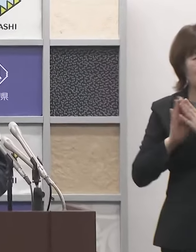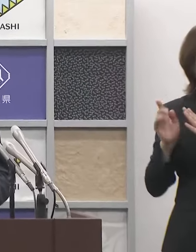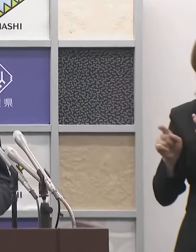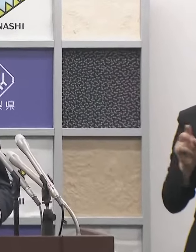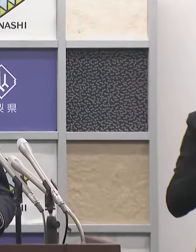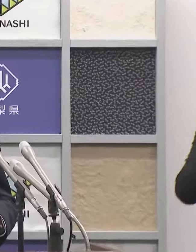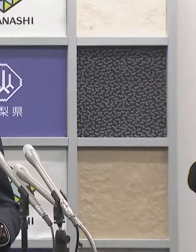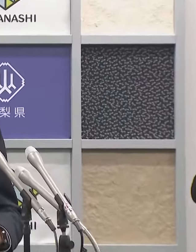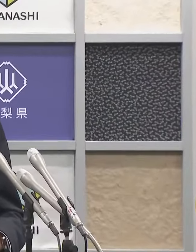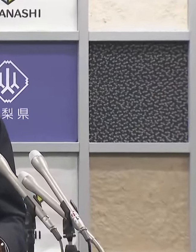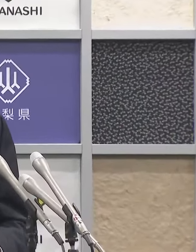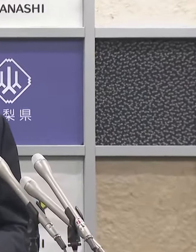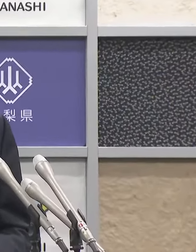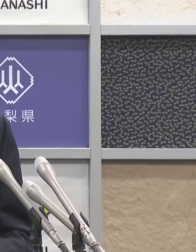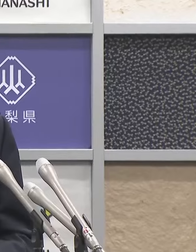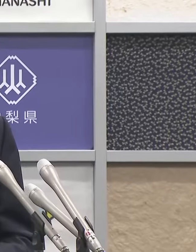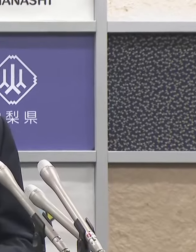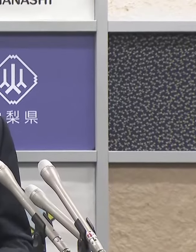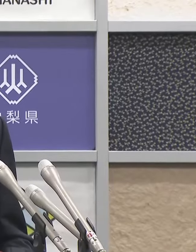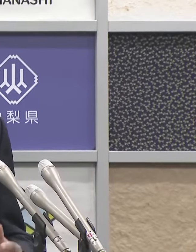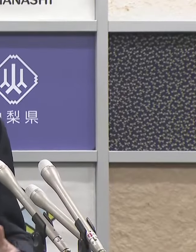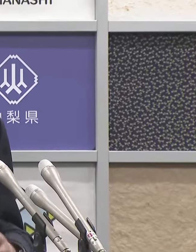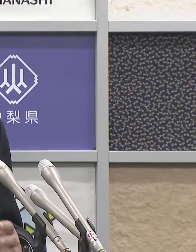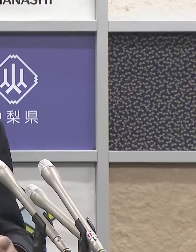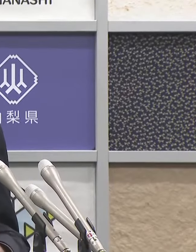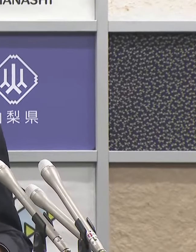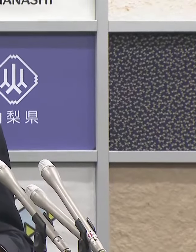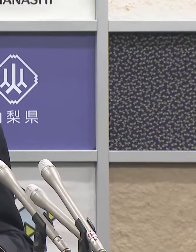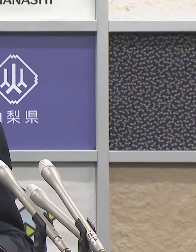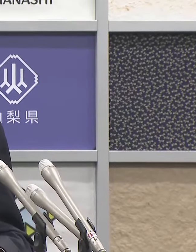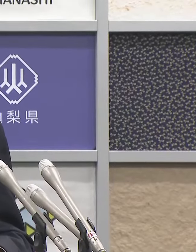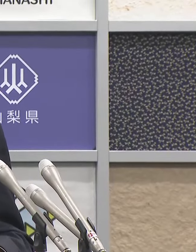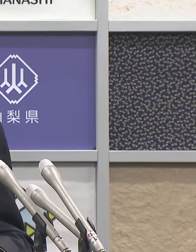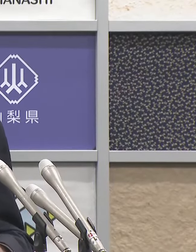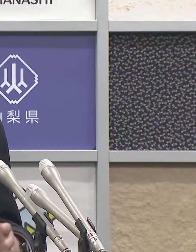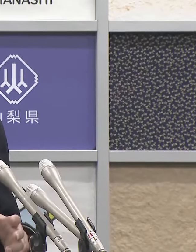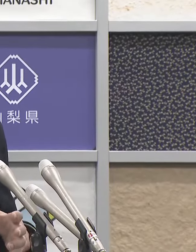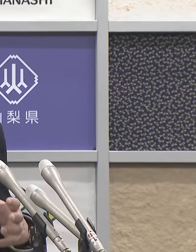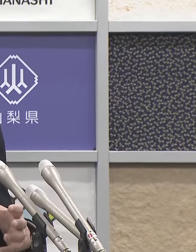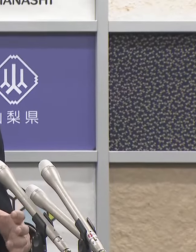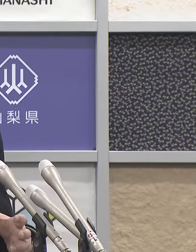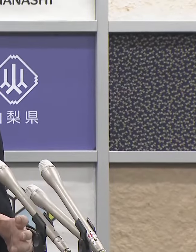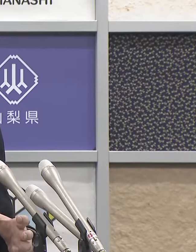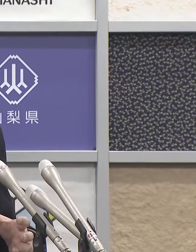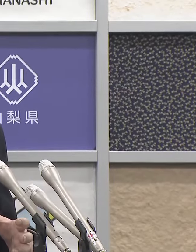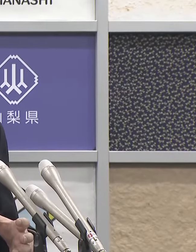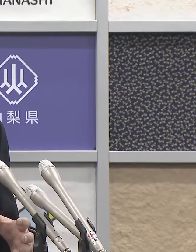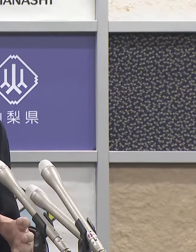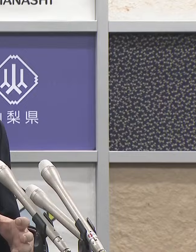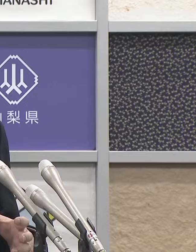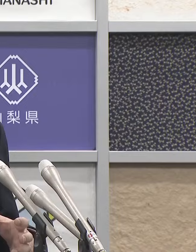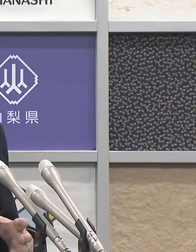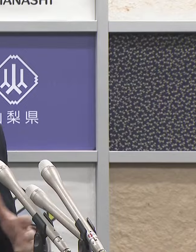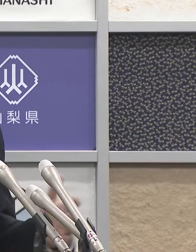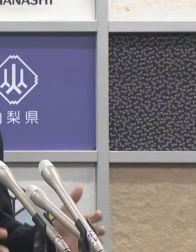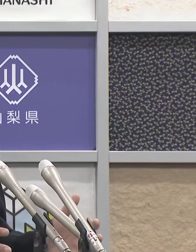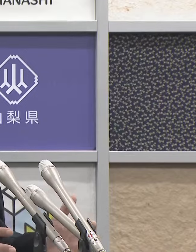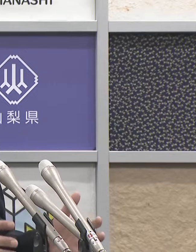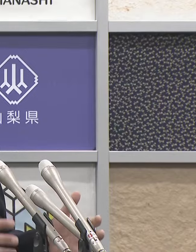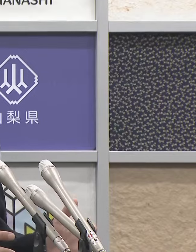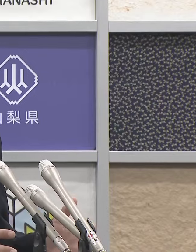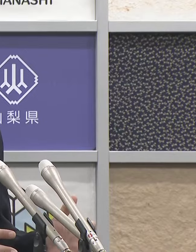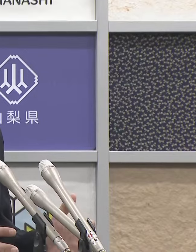山県はですね、まさにそのがもうすでにいろいろやってるんですけれども、例えばその、外